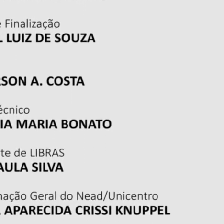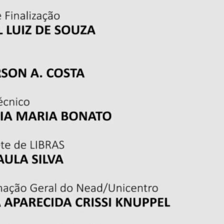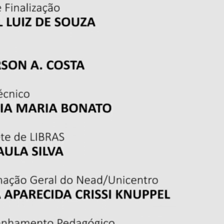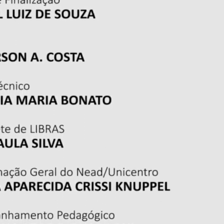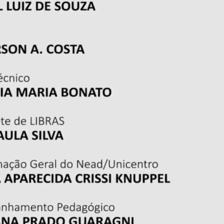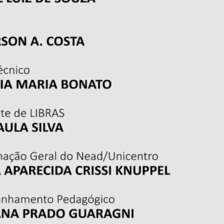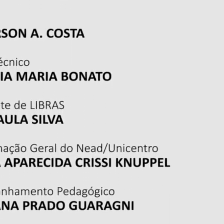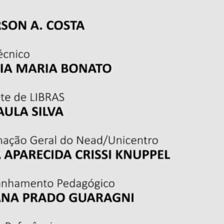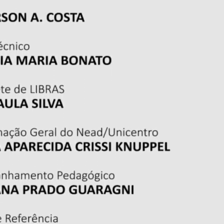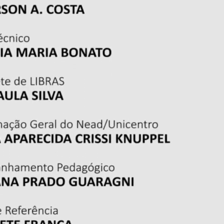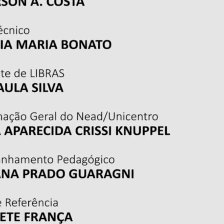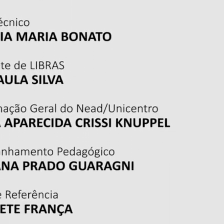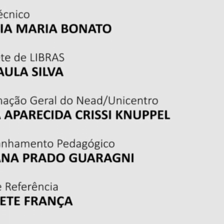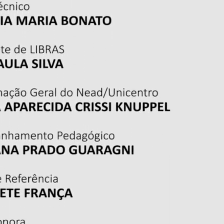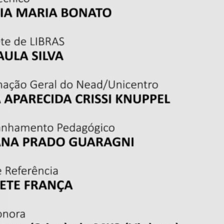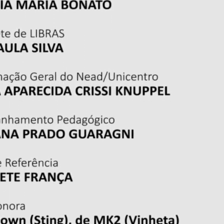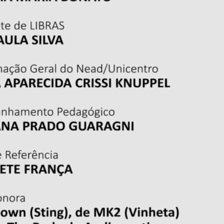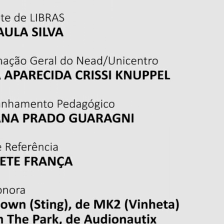Música